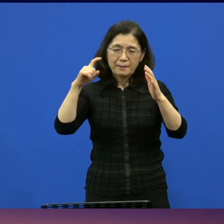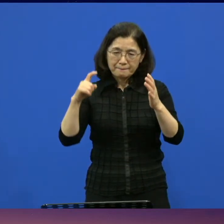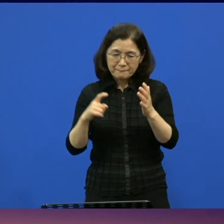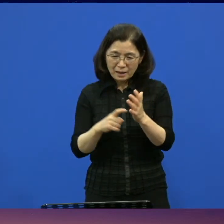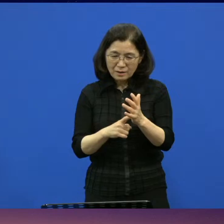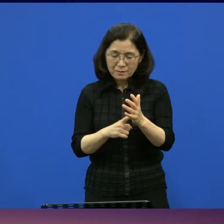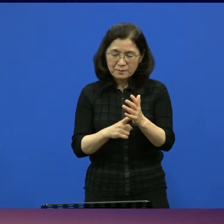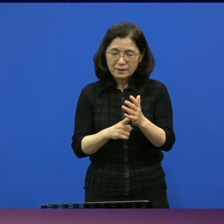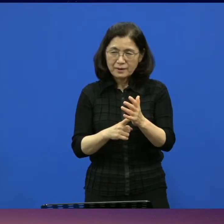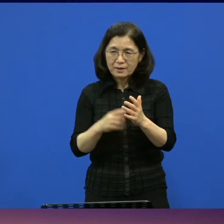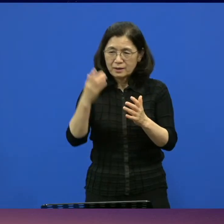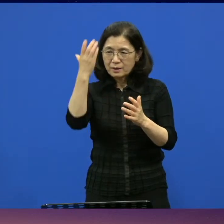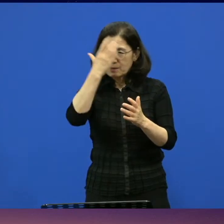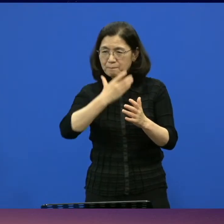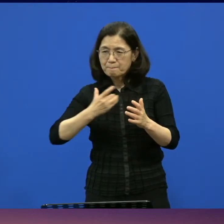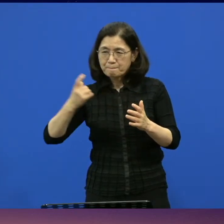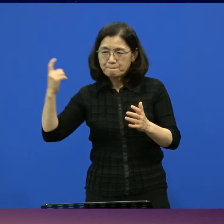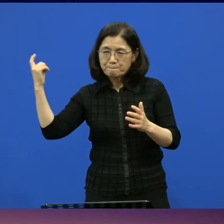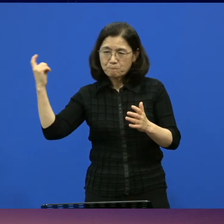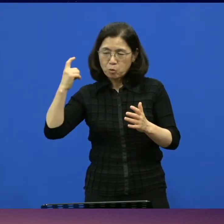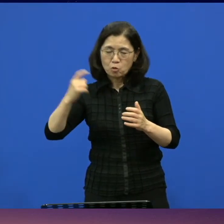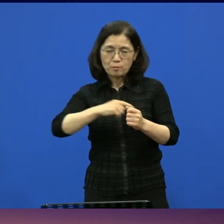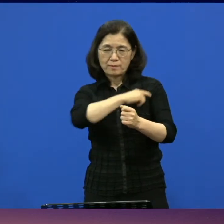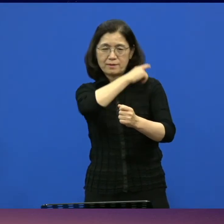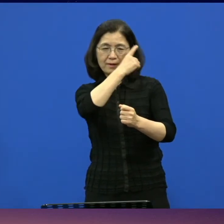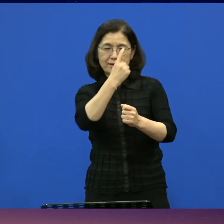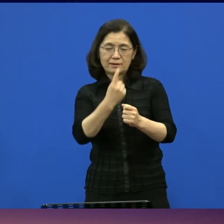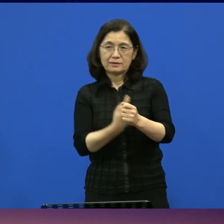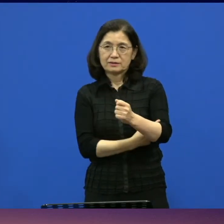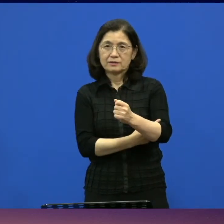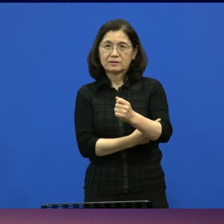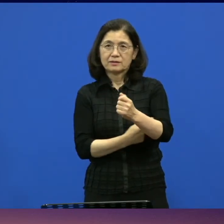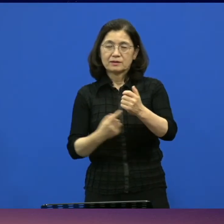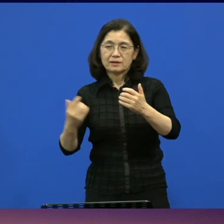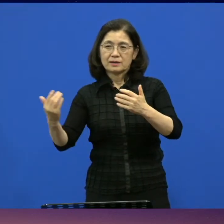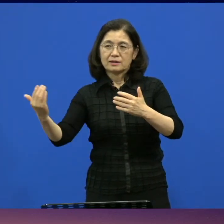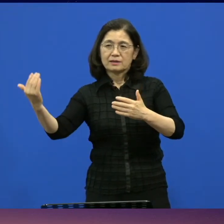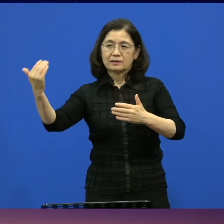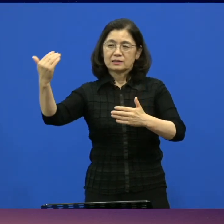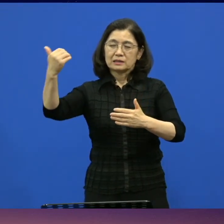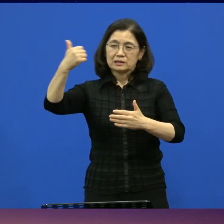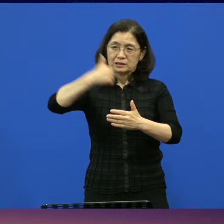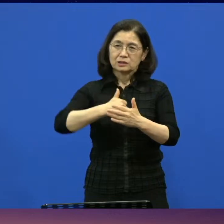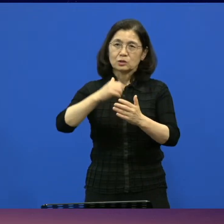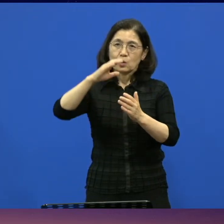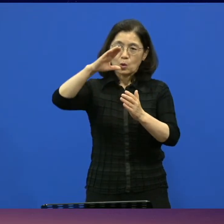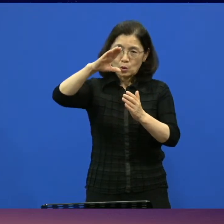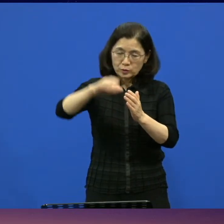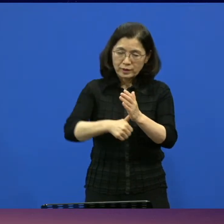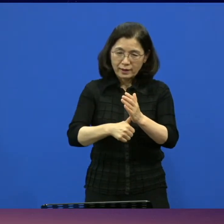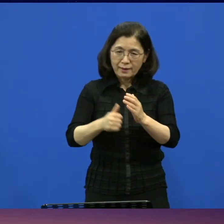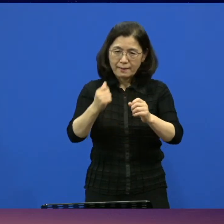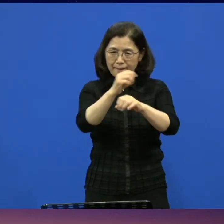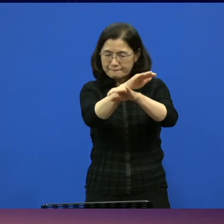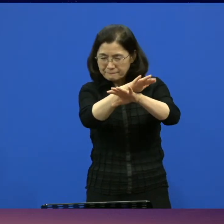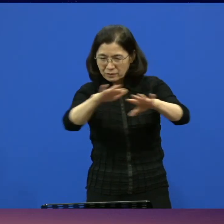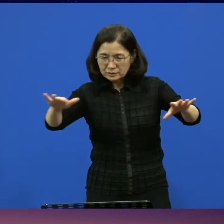하는 놀라운 그 능력이 불도저처럼 여러분들의 마음을 깎아내리셔서 평지를